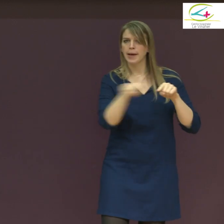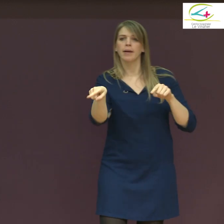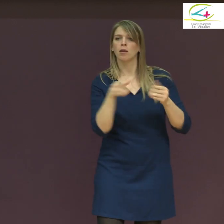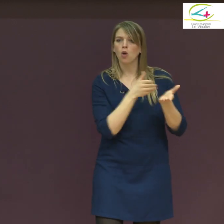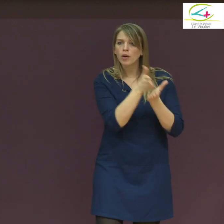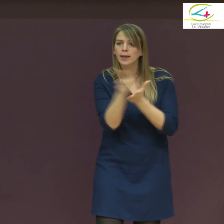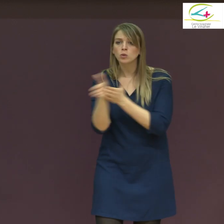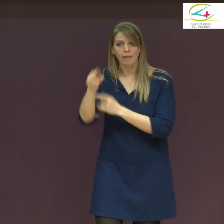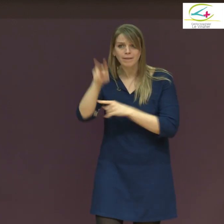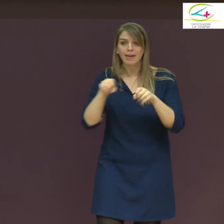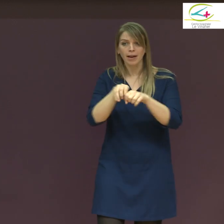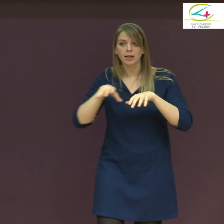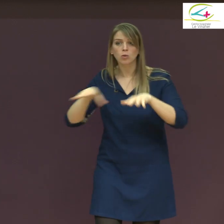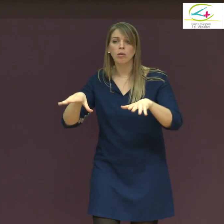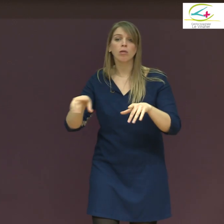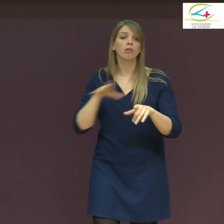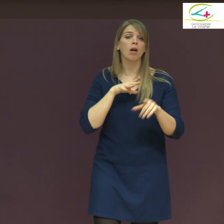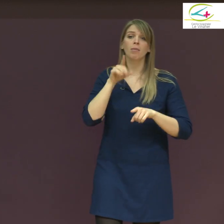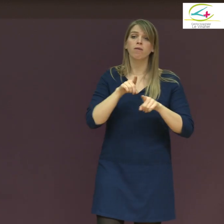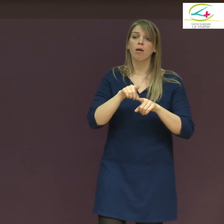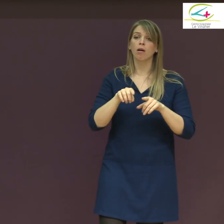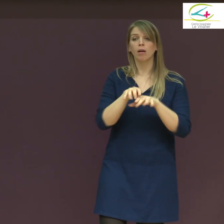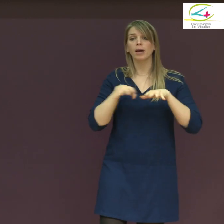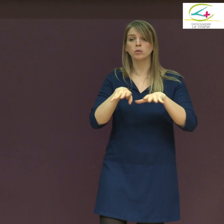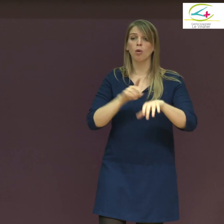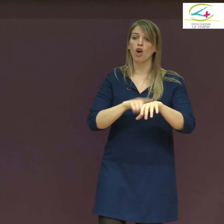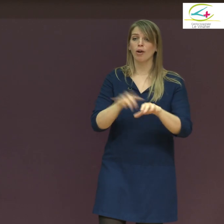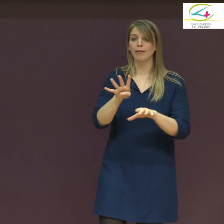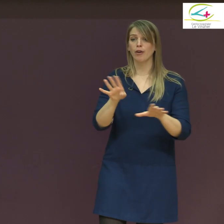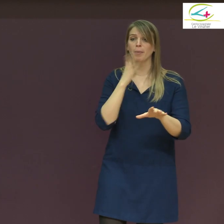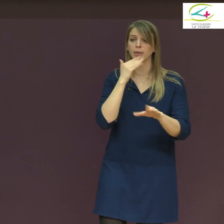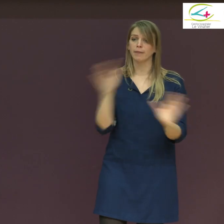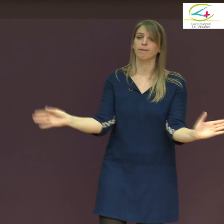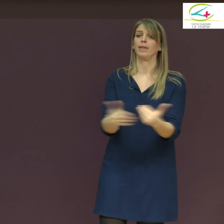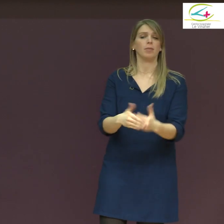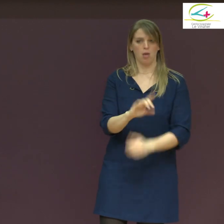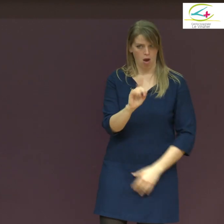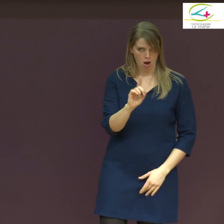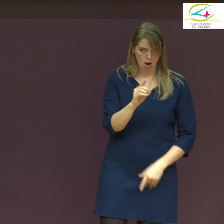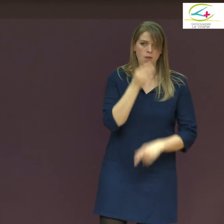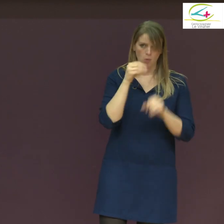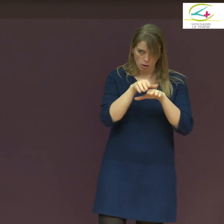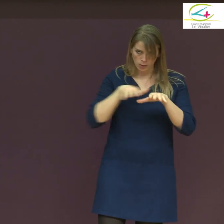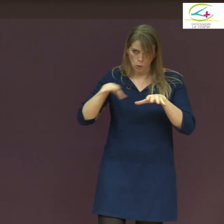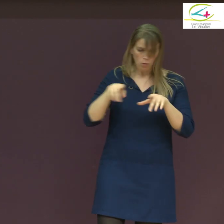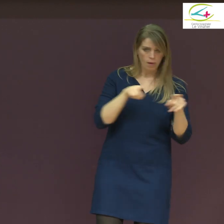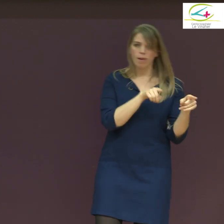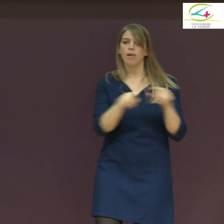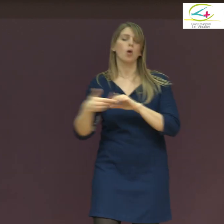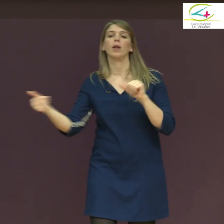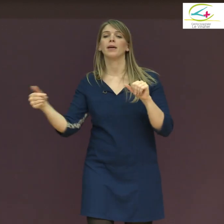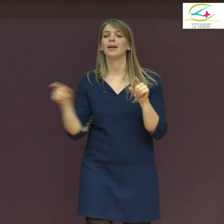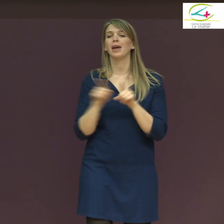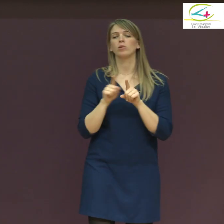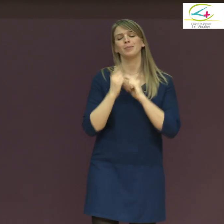vraiment et qui ne sont pas fermés à 16 heures, hein, toi aussi. Et puis apprendre aussi à se. Pas, non pas à se